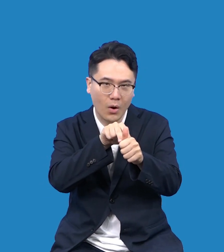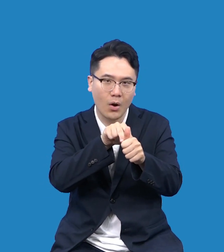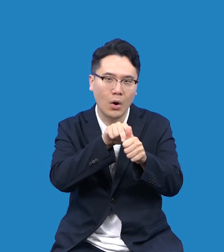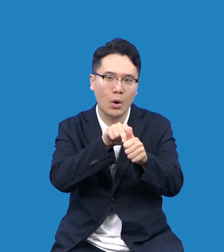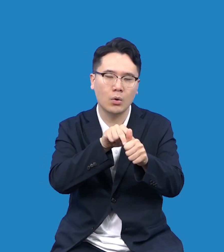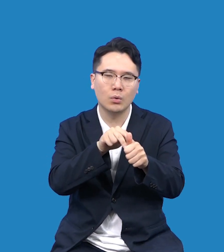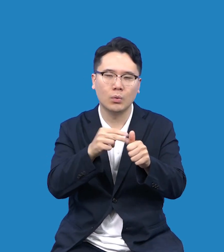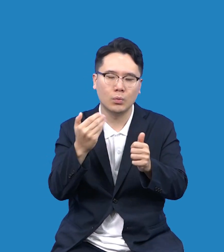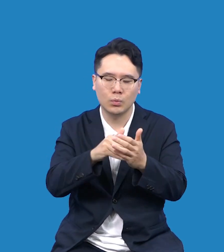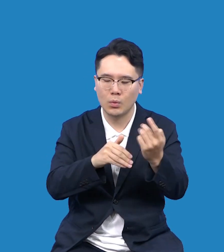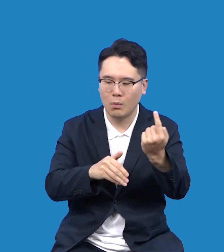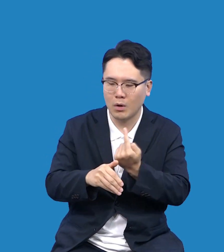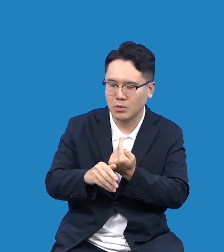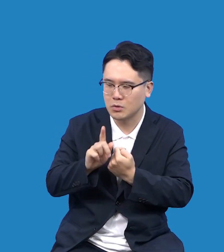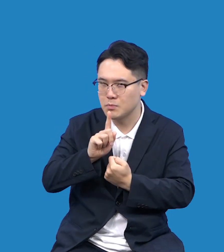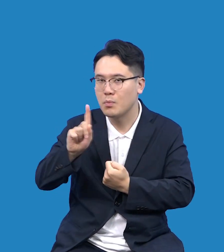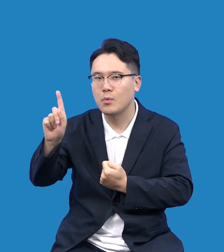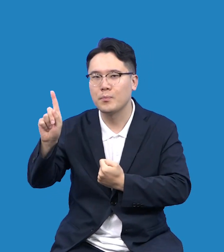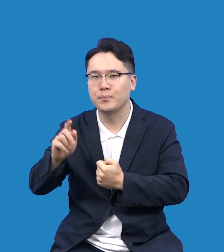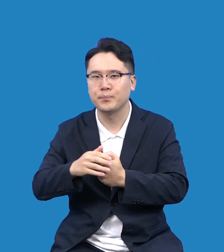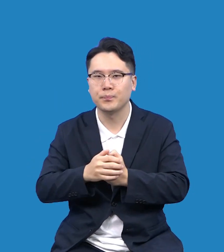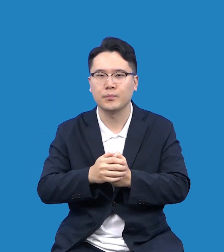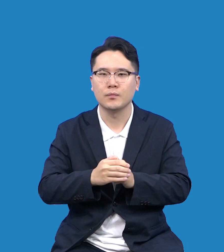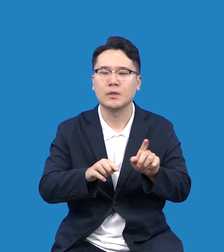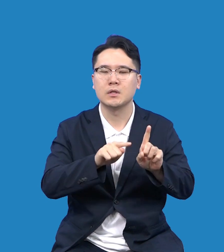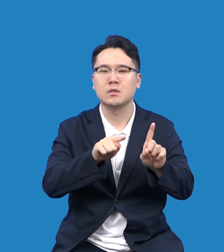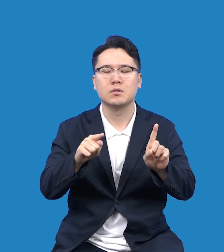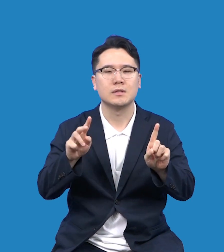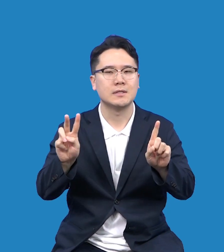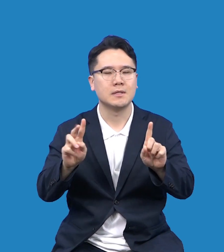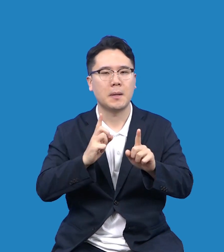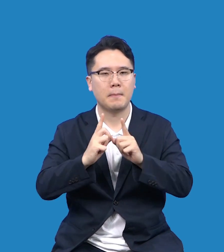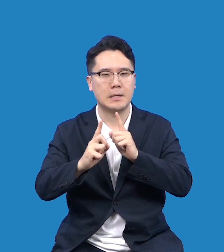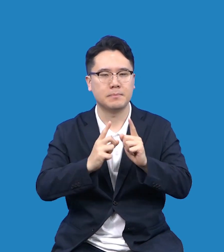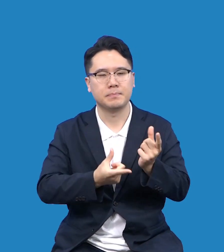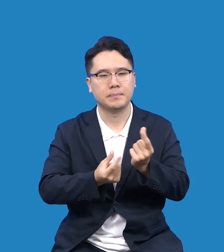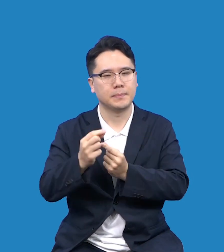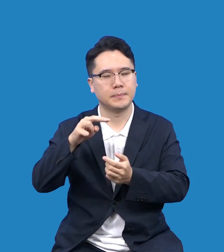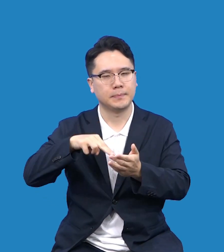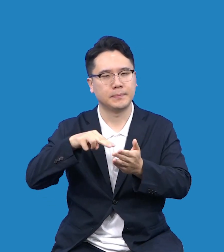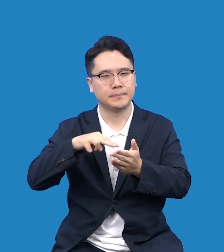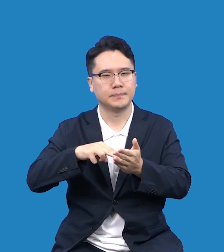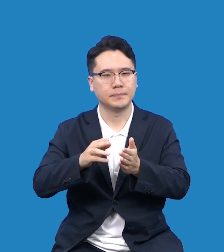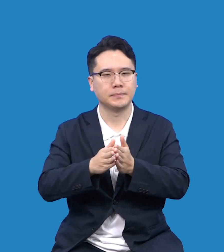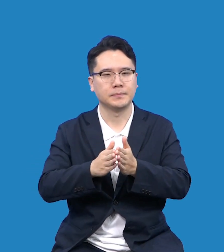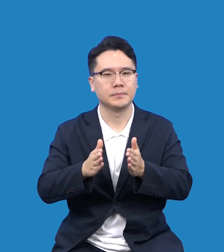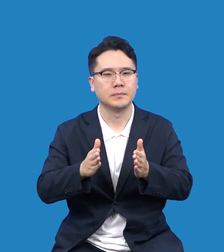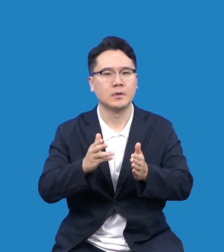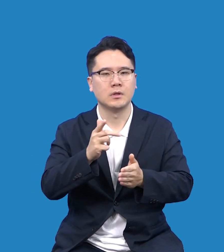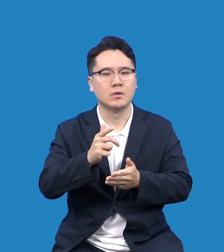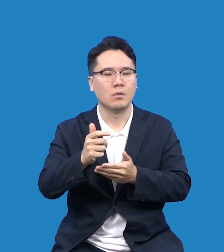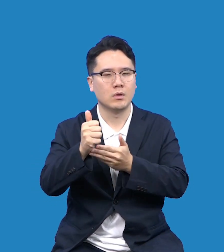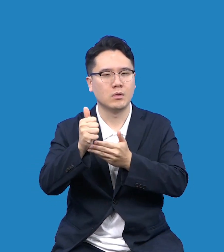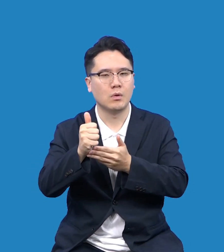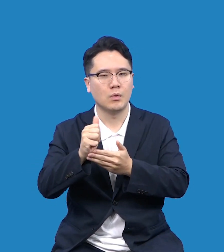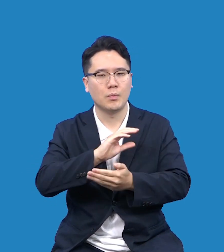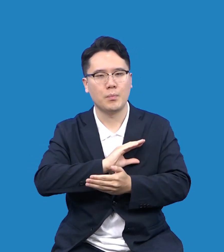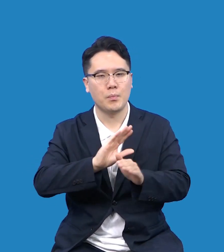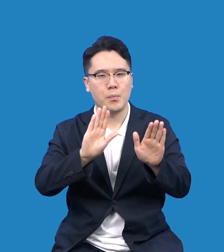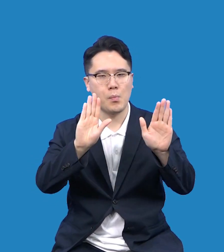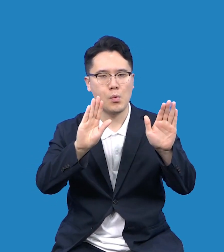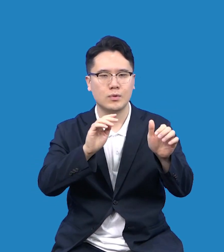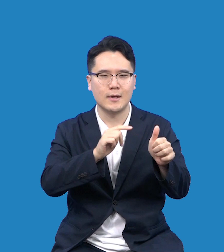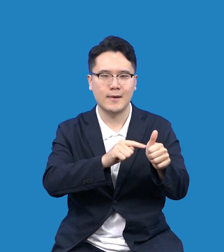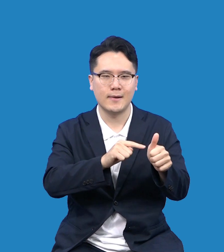13장이 시작되는 1절과 2절의 말씀을 함께 보겠습니다. 같이 읽습니다. 여호와께서